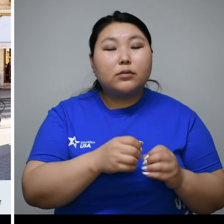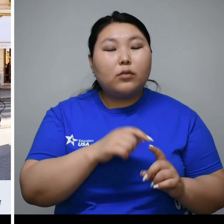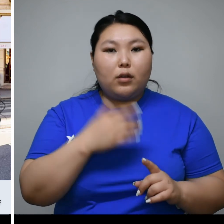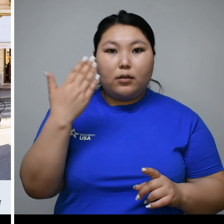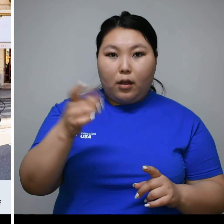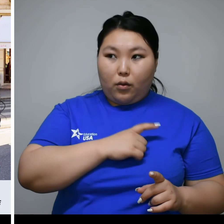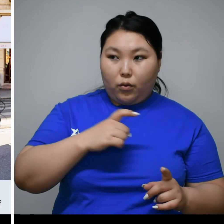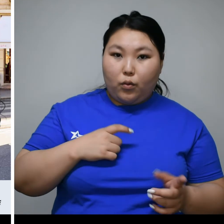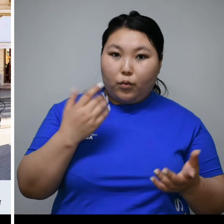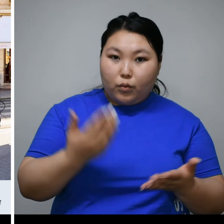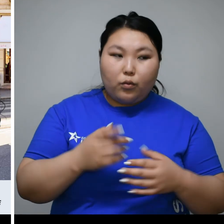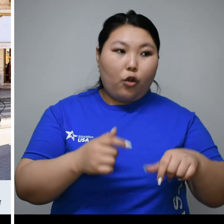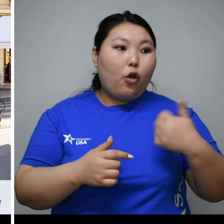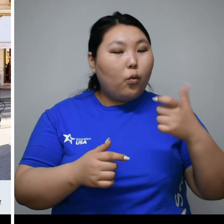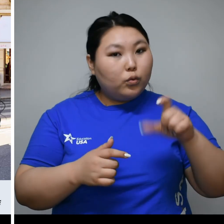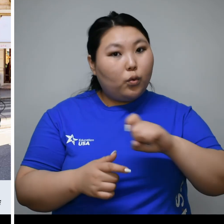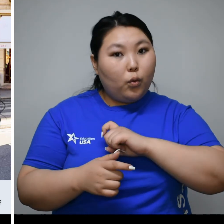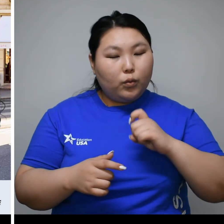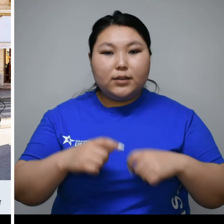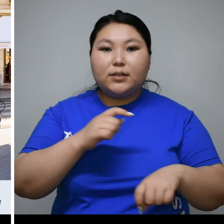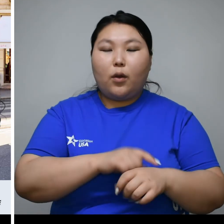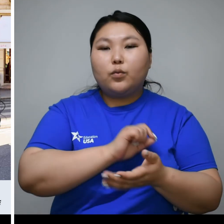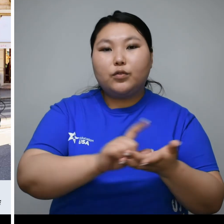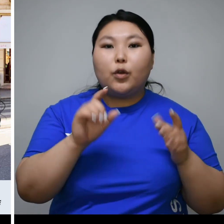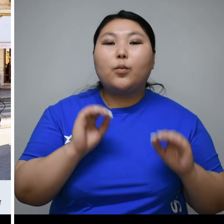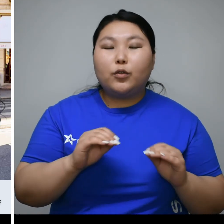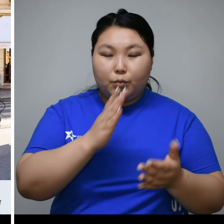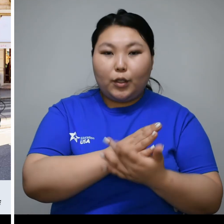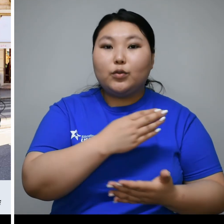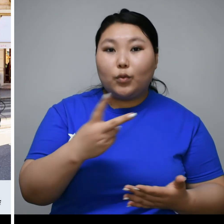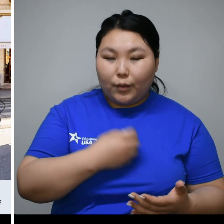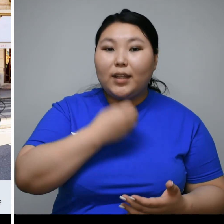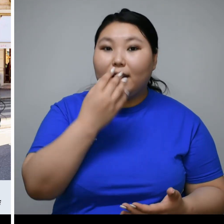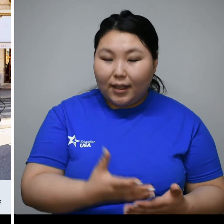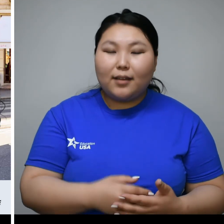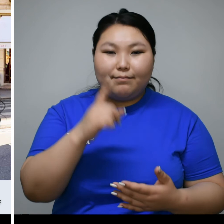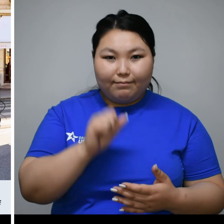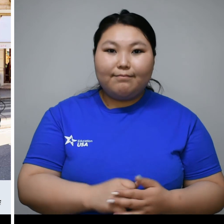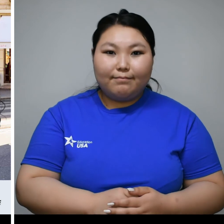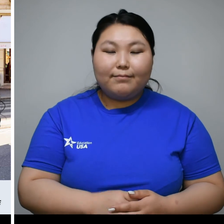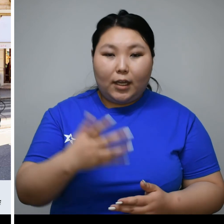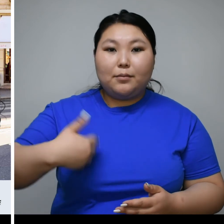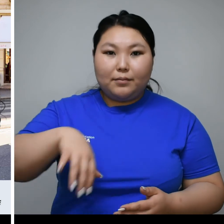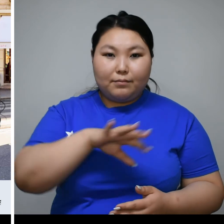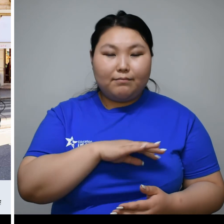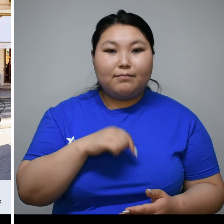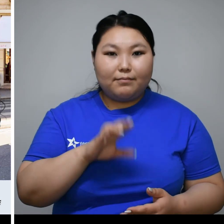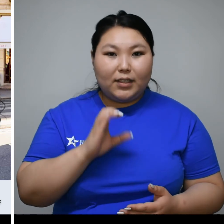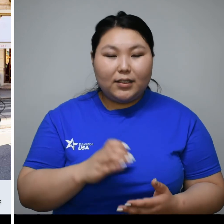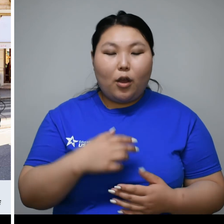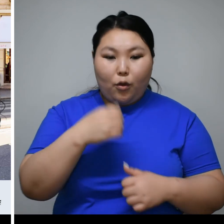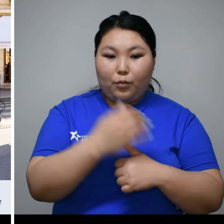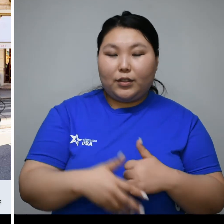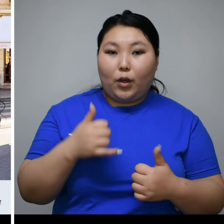асууна гэдэг бол таны ч хувь нөгөө хүний ч ч хувь цагийн үнцэнтэй болгож байгаа тийм зүйл шүү гэдгийг хэлий. Тэгээд бид нарын